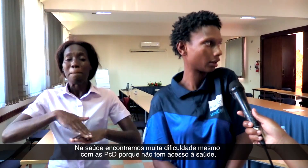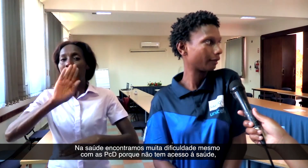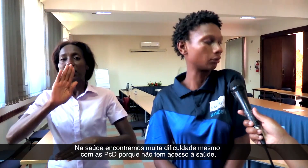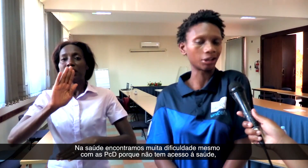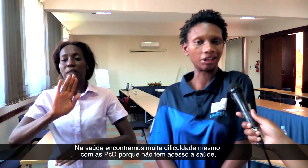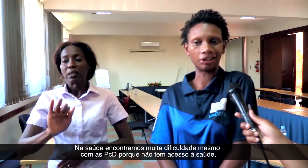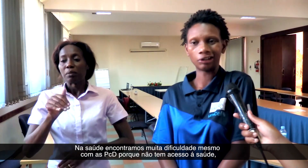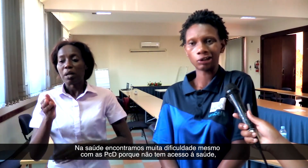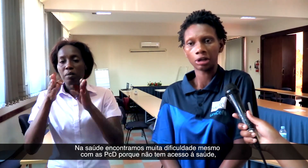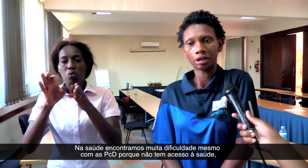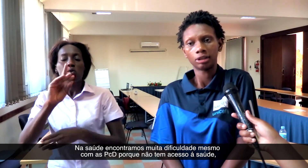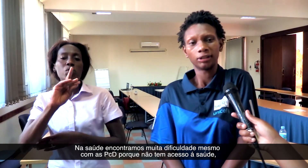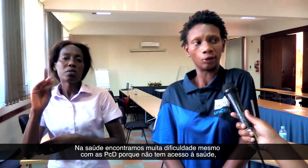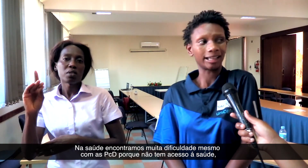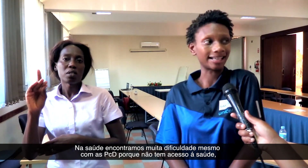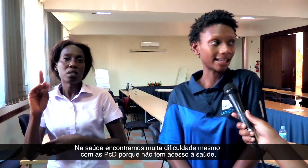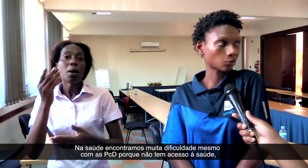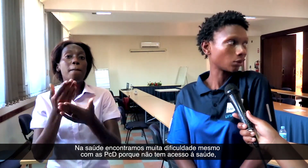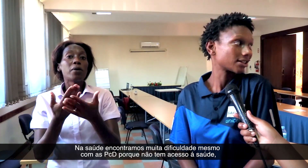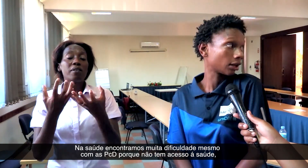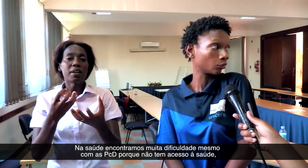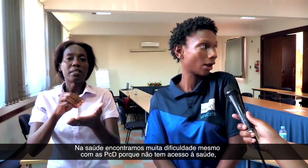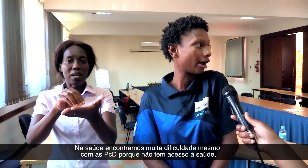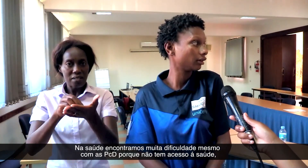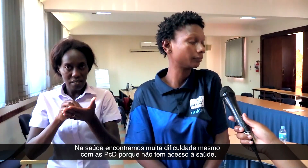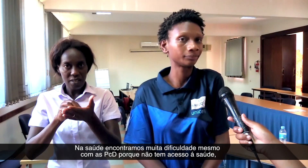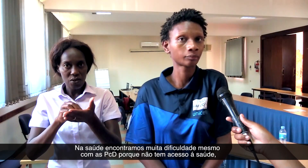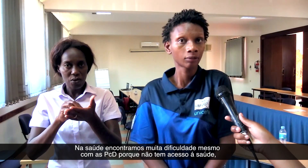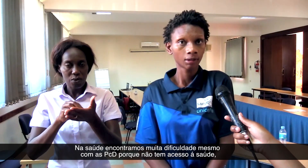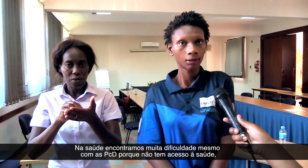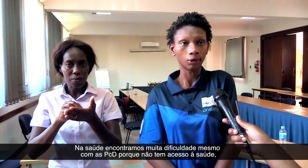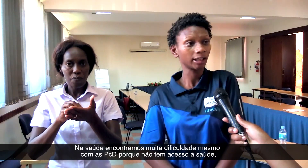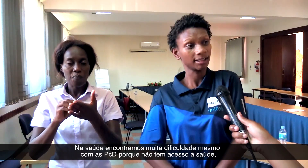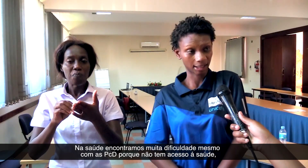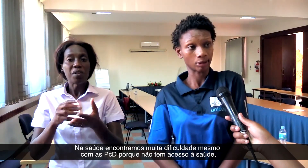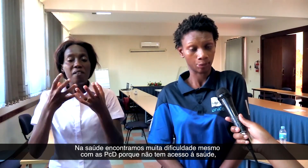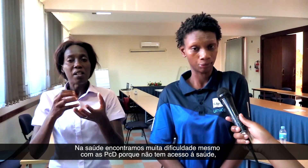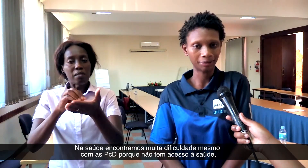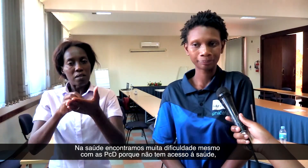deficiência, porque não têm acesso à saúde.